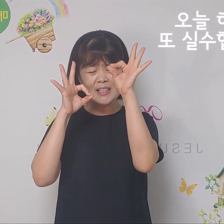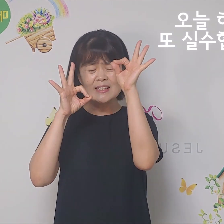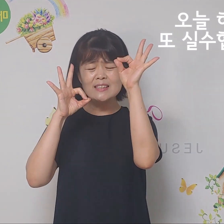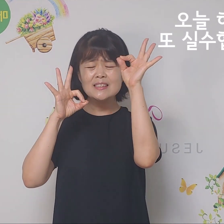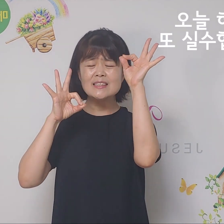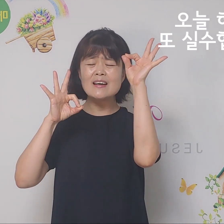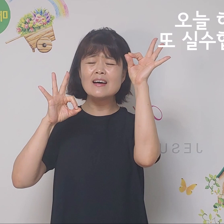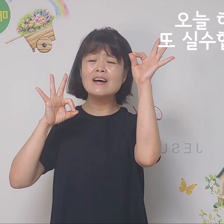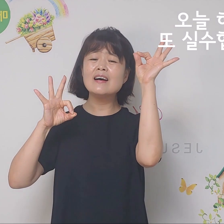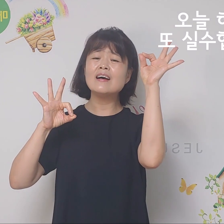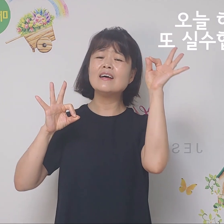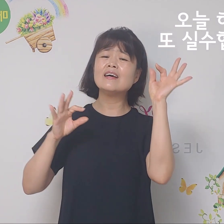실수합니다.